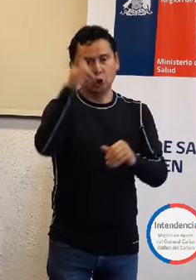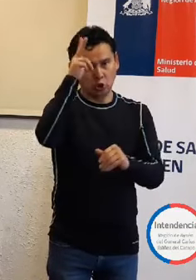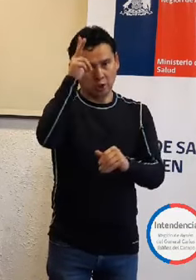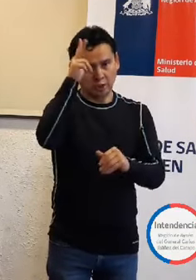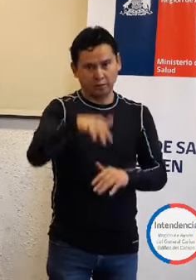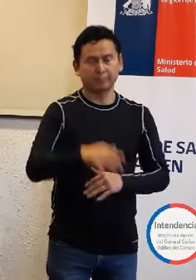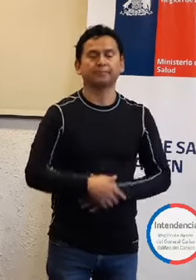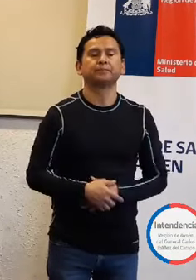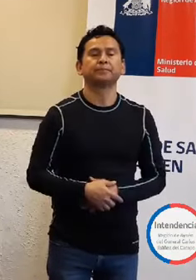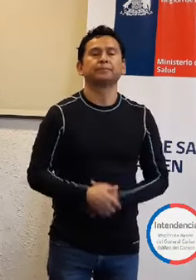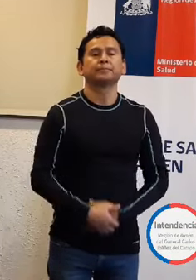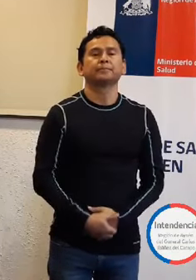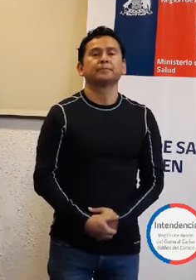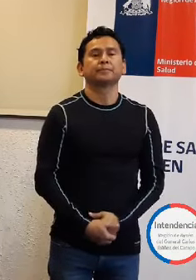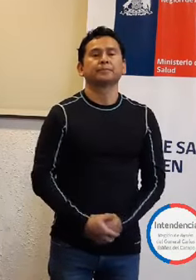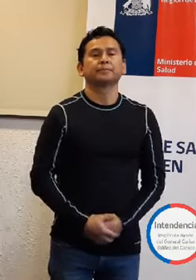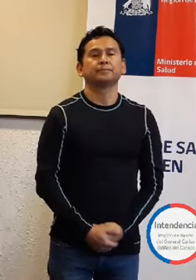Coyhaique.